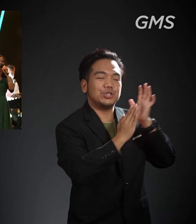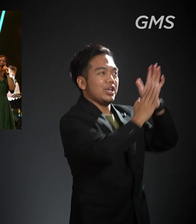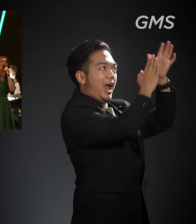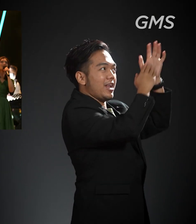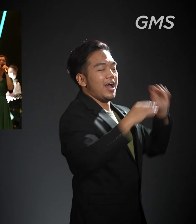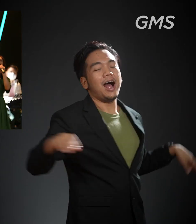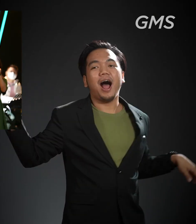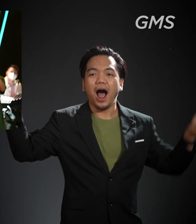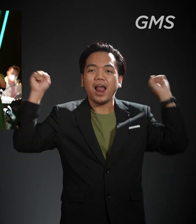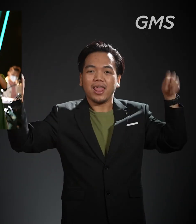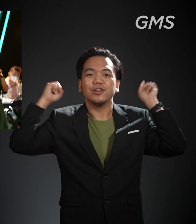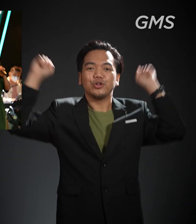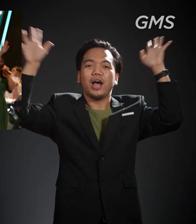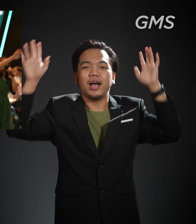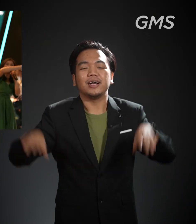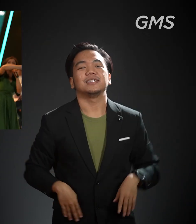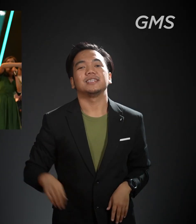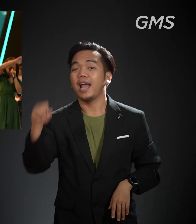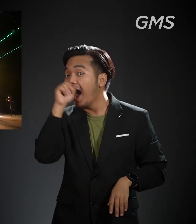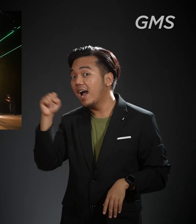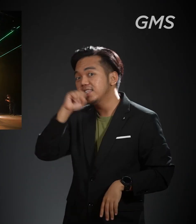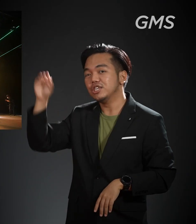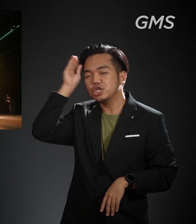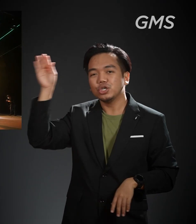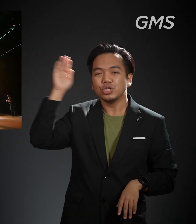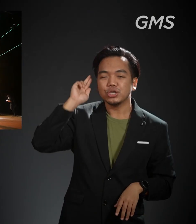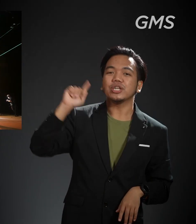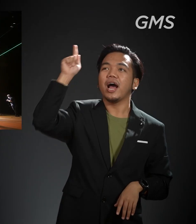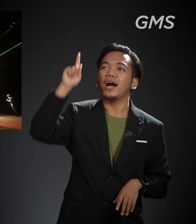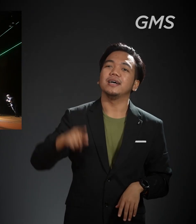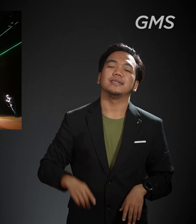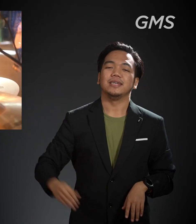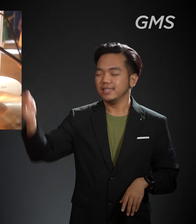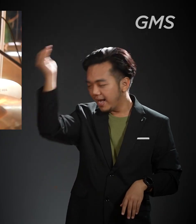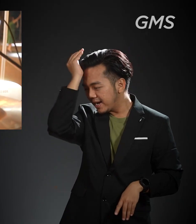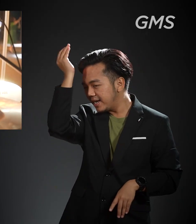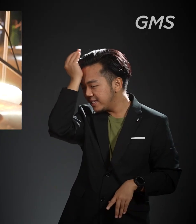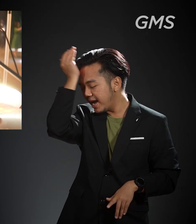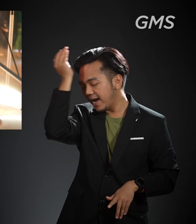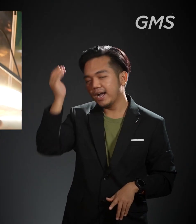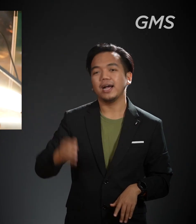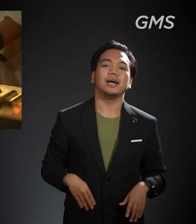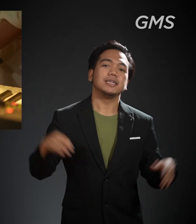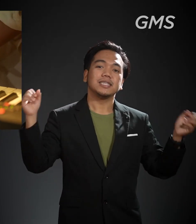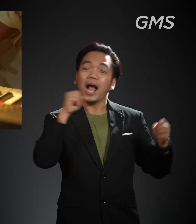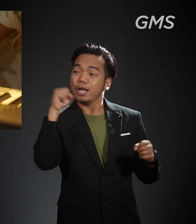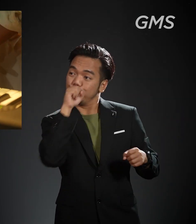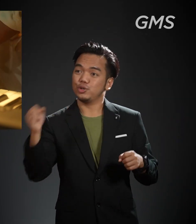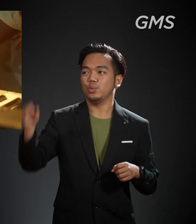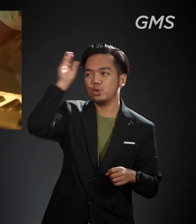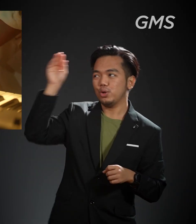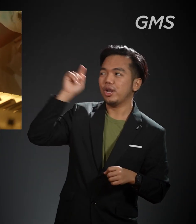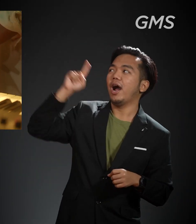pujian, haleluya, nyanyi bagi Dia Sang Raja.